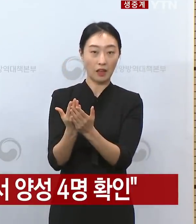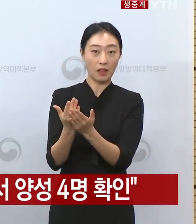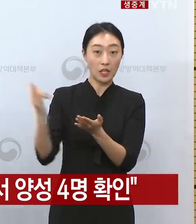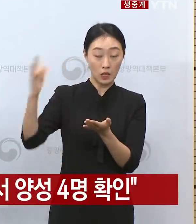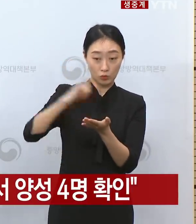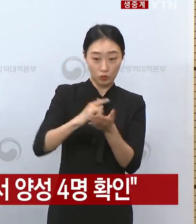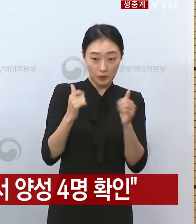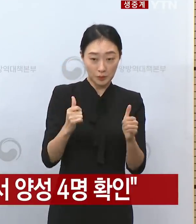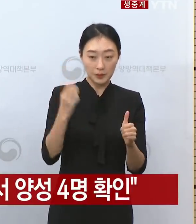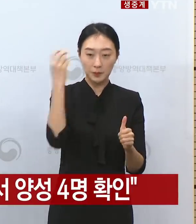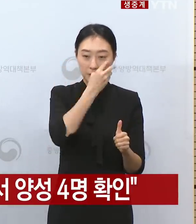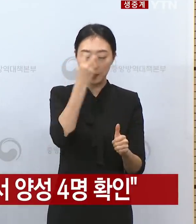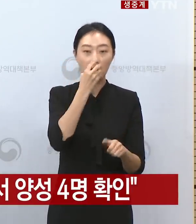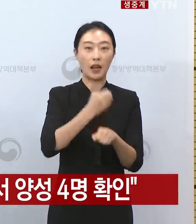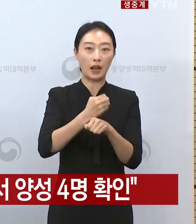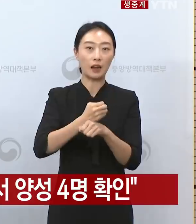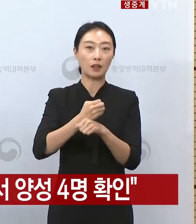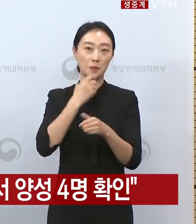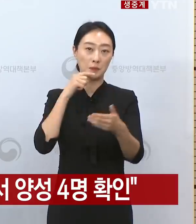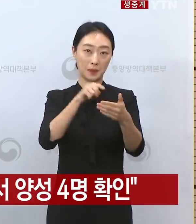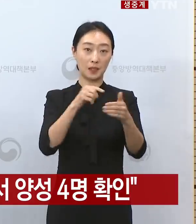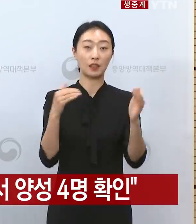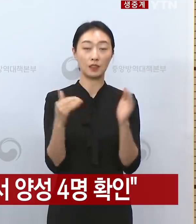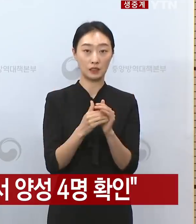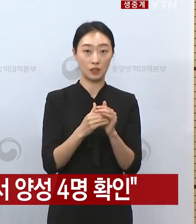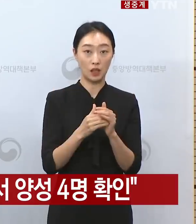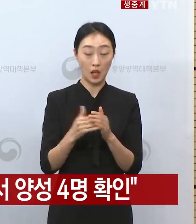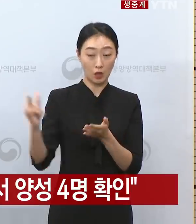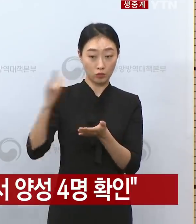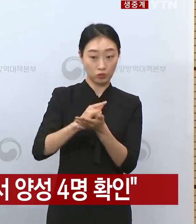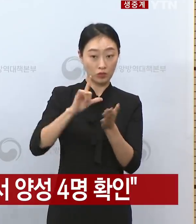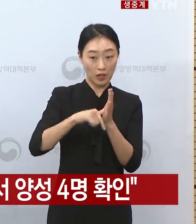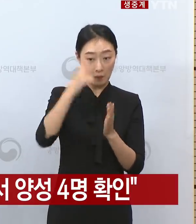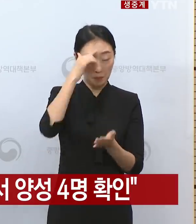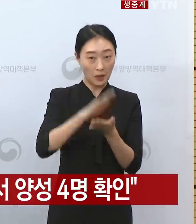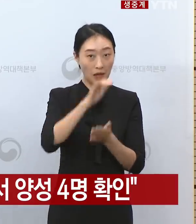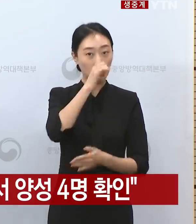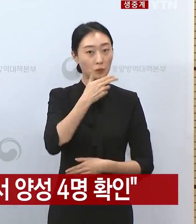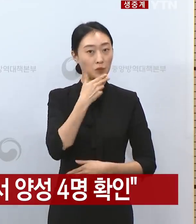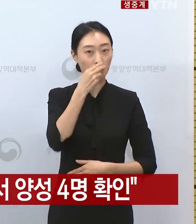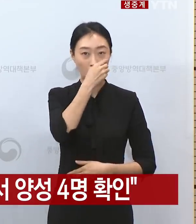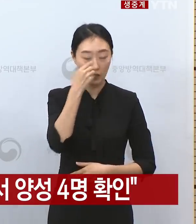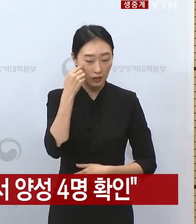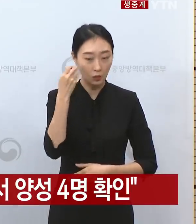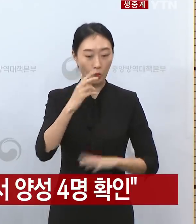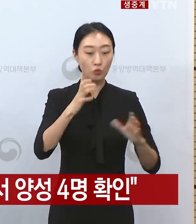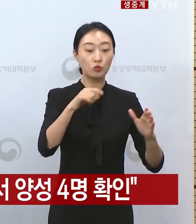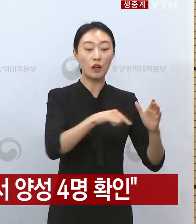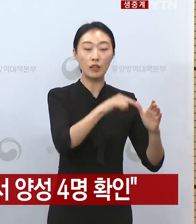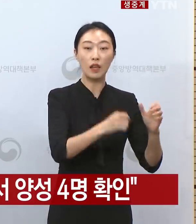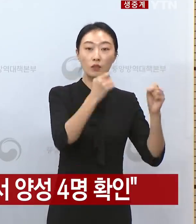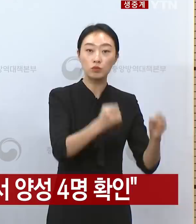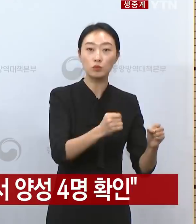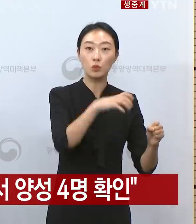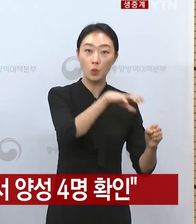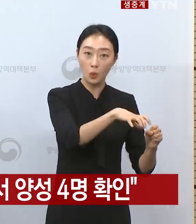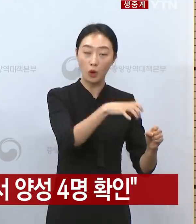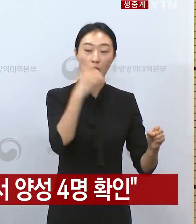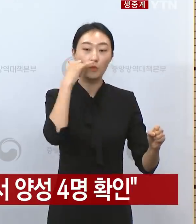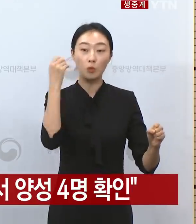조치를 강화하였습니다. 입국 시 발열 여부 등을 확인하고 국내 체류지 주소 및 수신 가능한